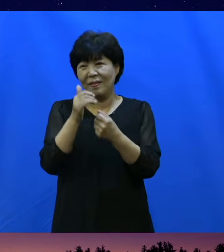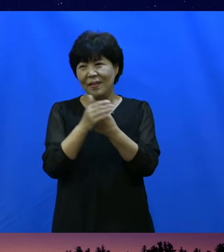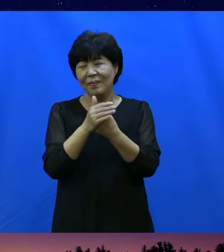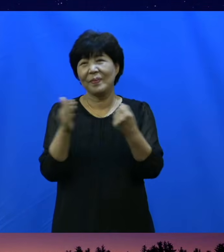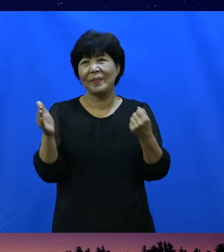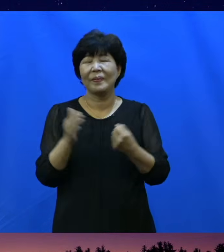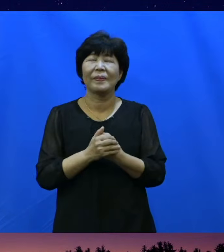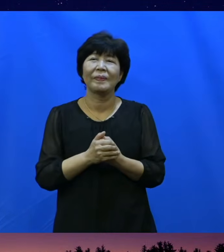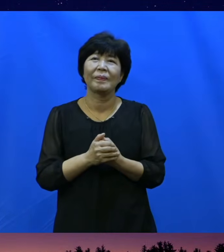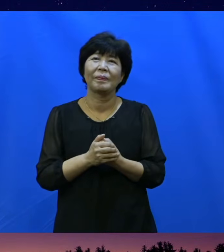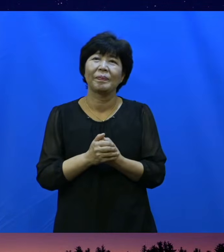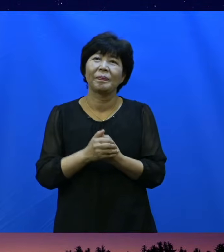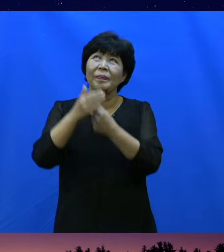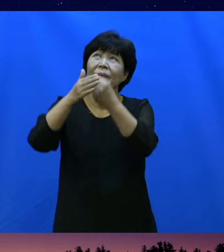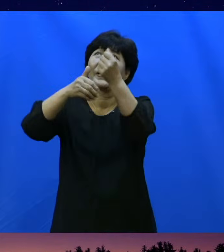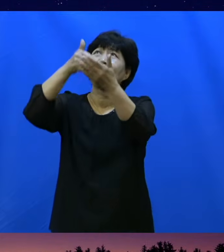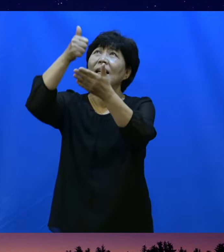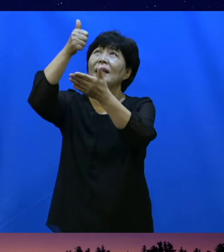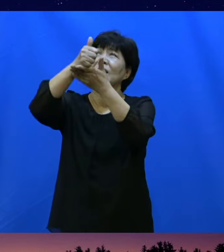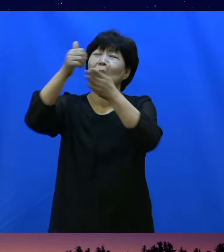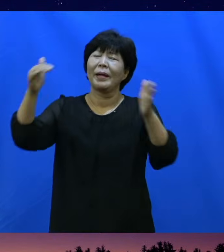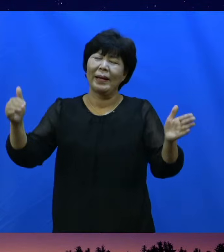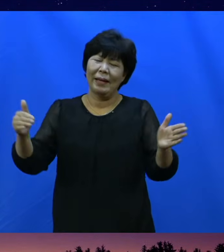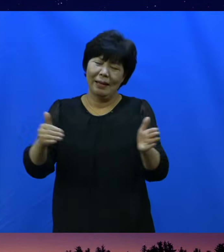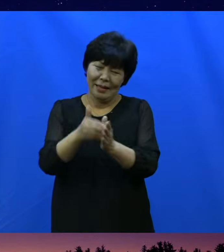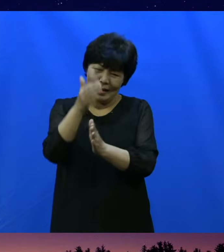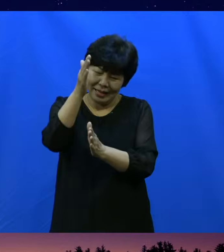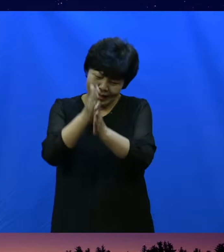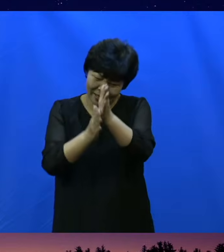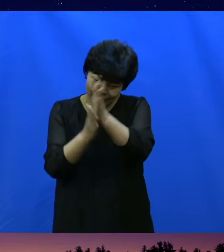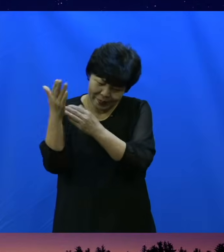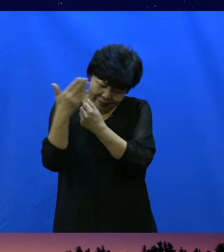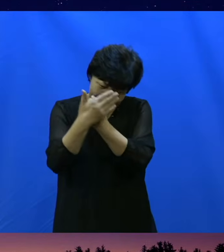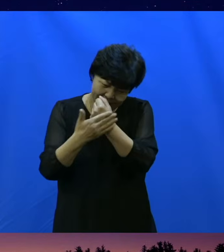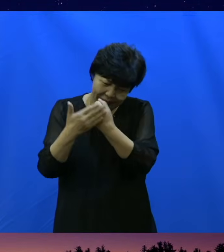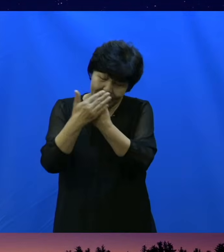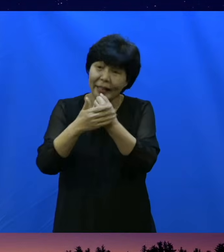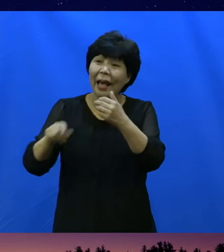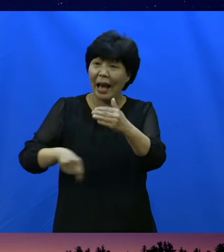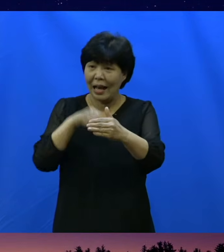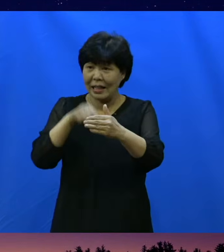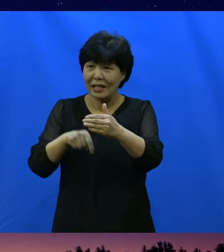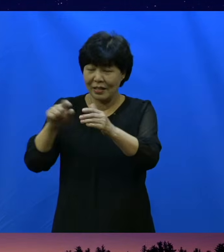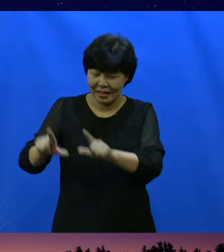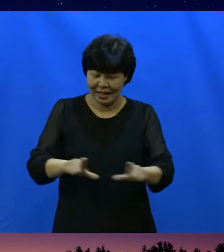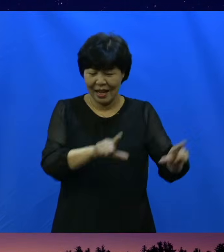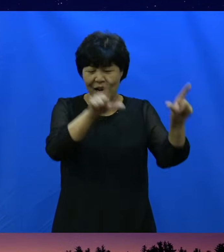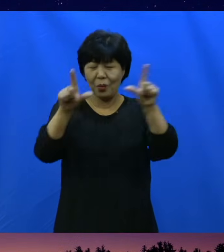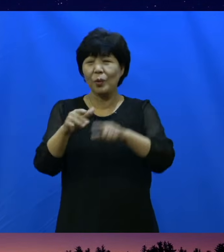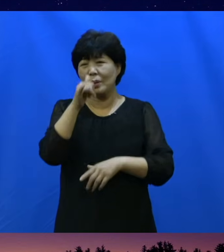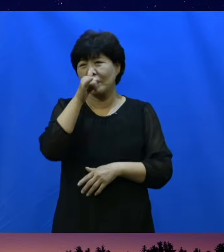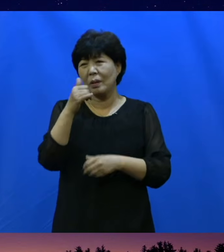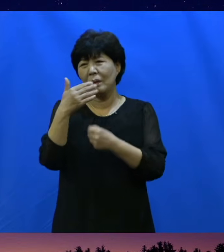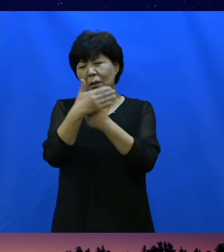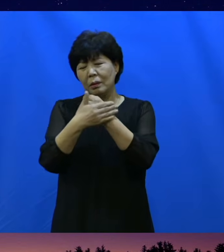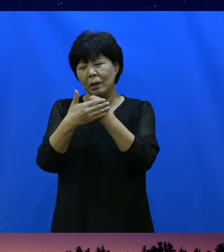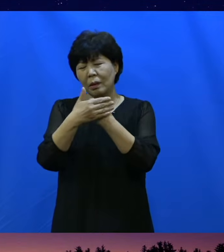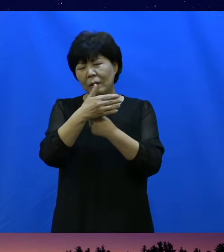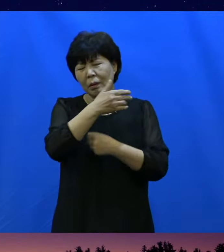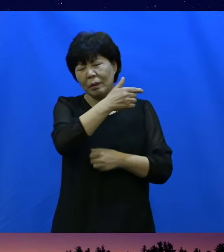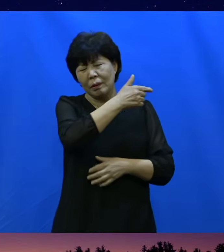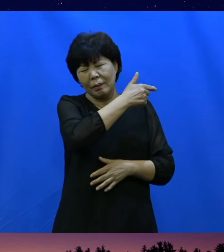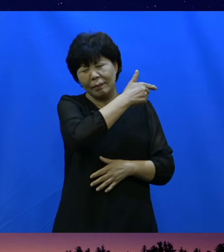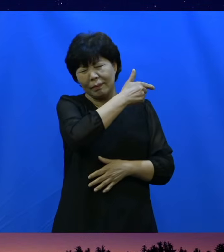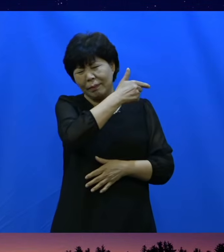그래서 우리는 이제 하나님의 무한한 은혜 안에 살고 있어요. 그 은혜에는 너무 커서, 그죠? 헤아릴 수 없어요. 그 은혜의